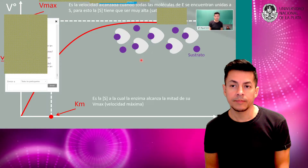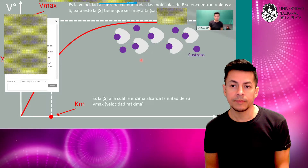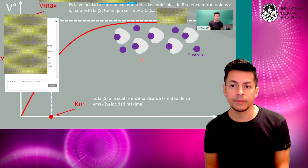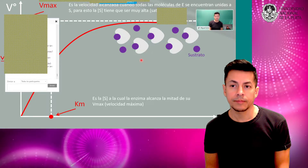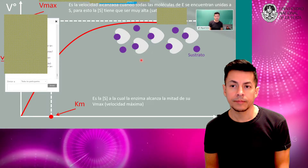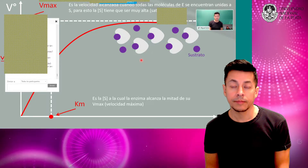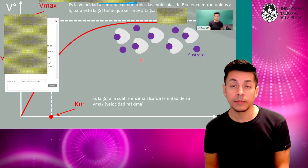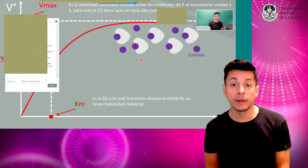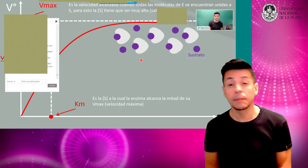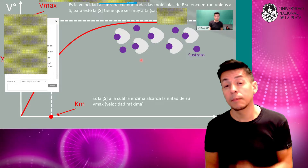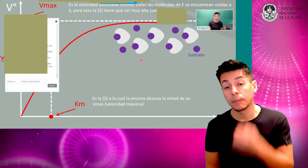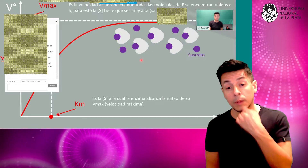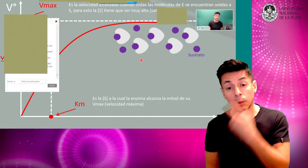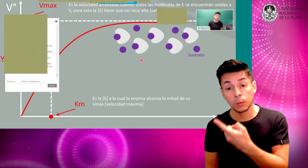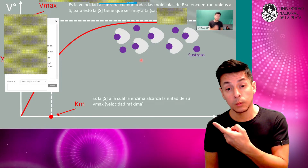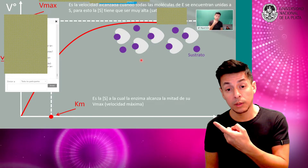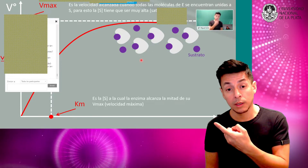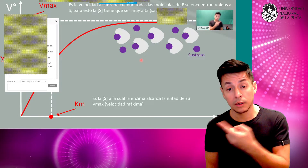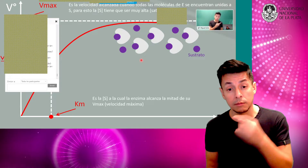¿Alguna otra pregunta?